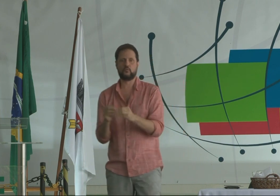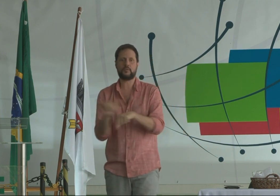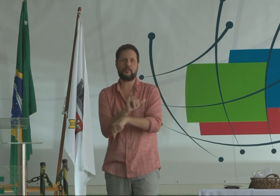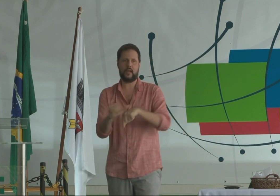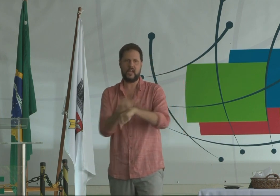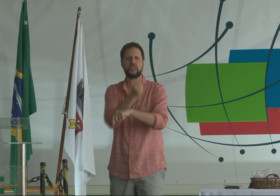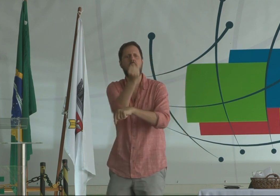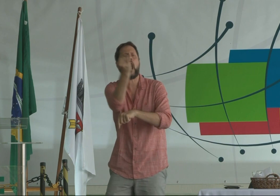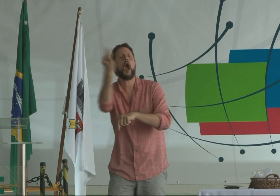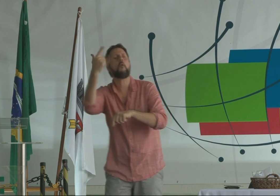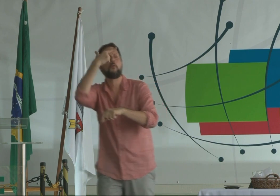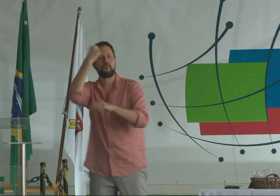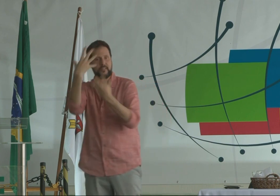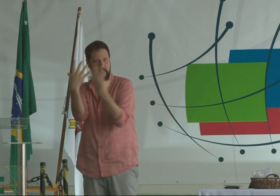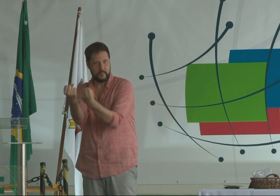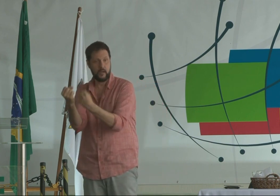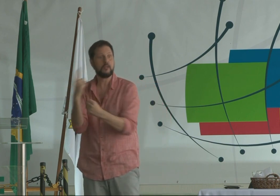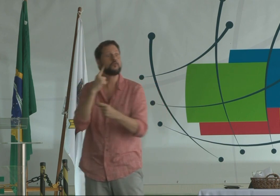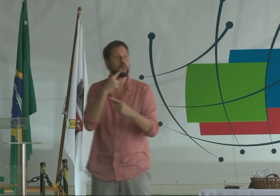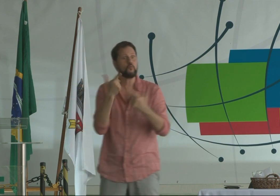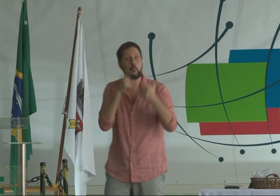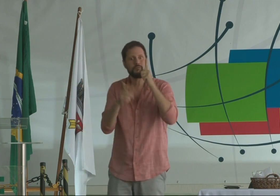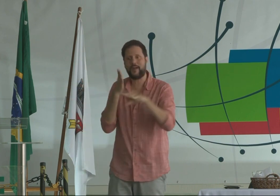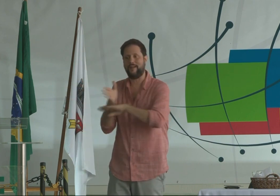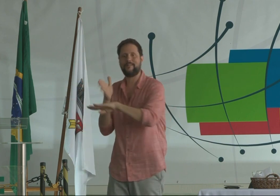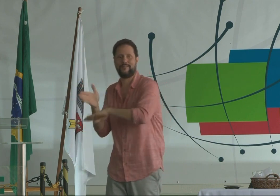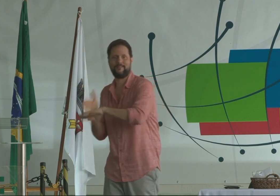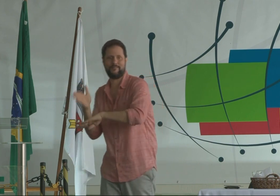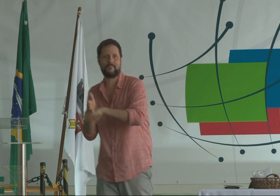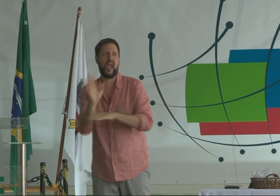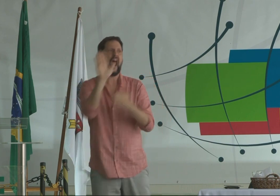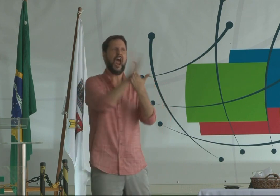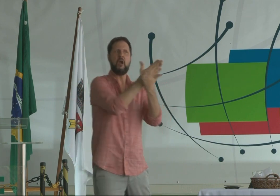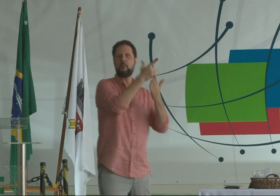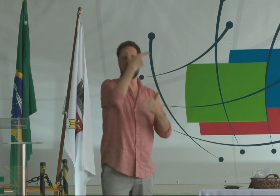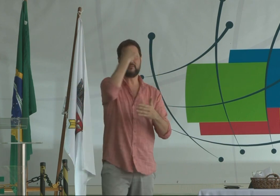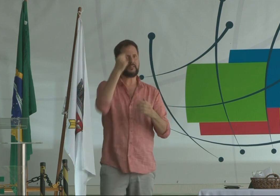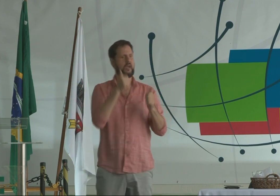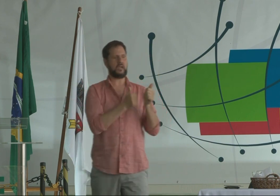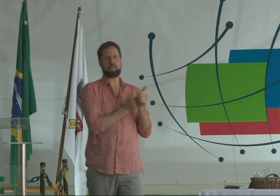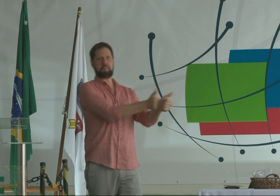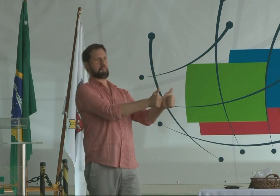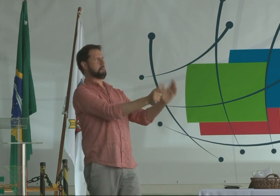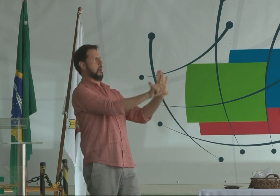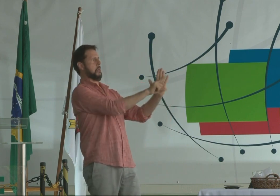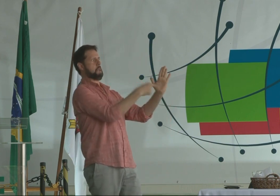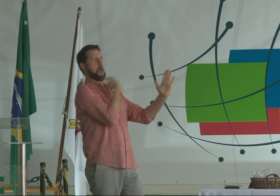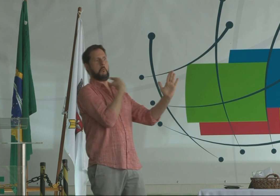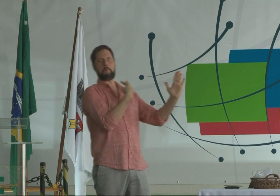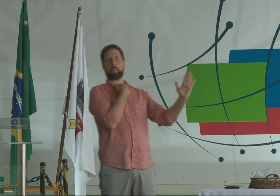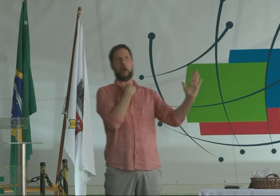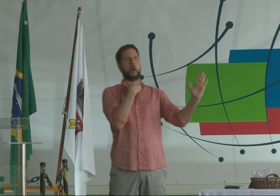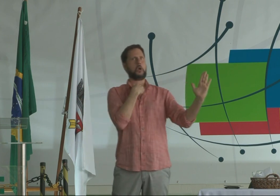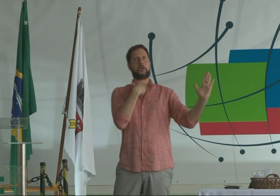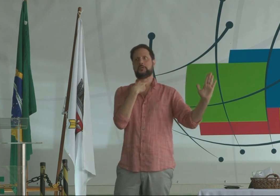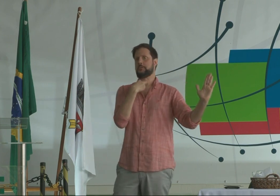mecanismos que conseguem fazer estratégias que permitem ao segundo sinalizar ou escrever como estratégia. Então, algumas